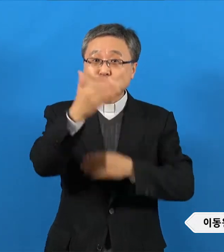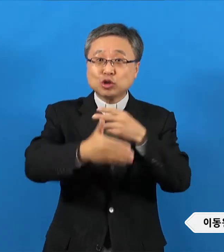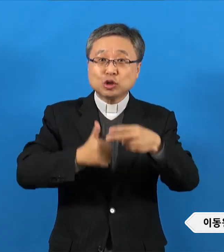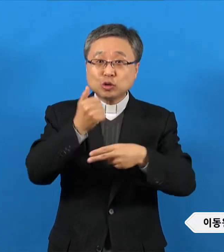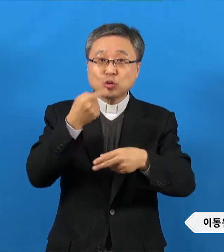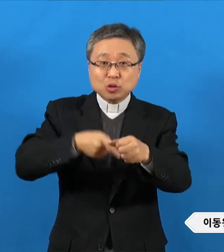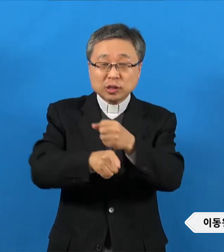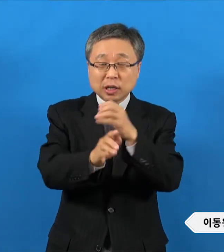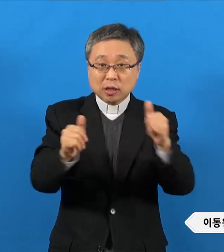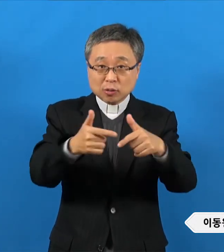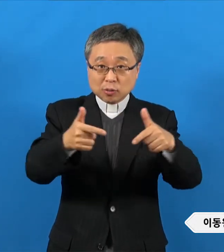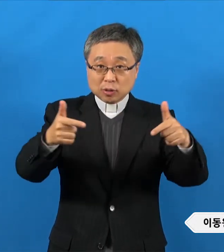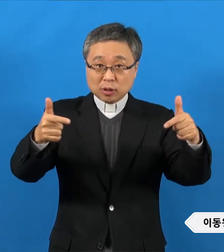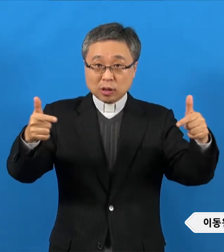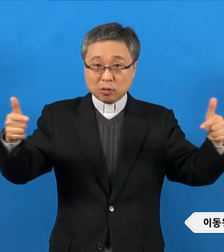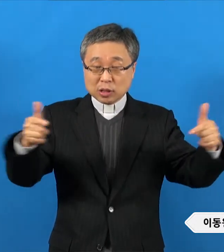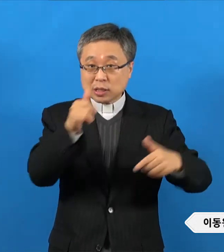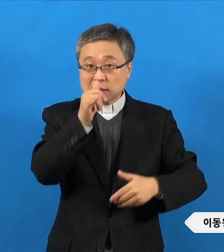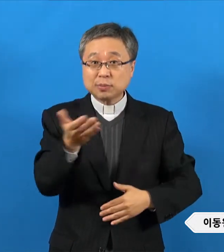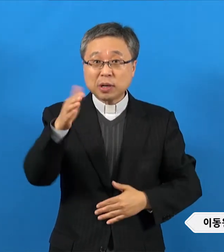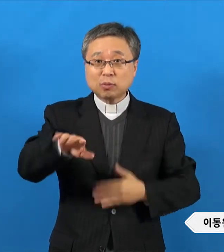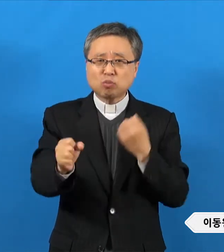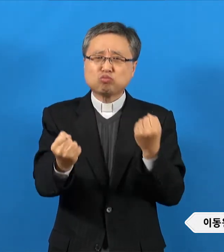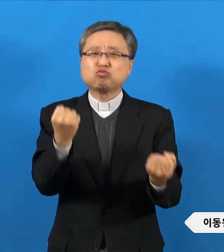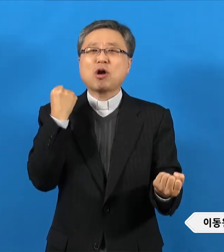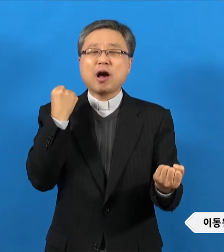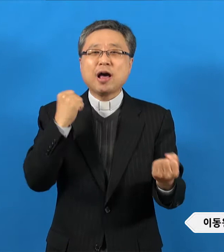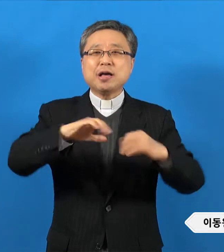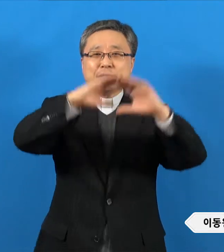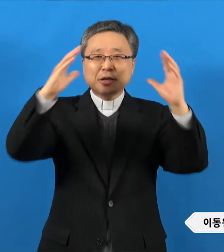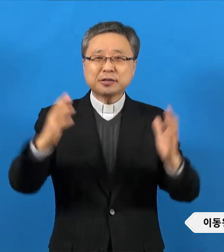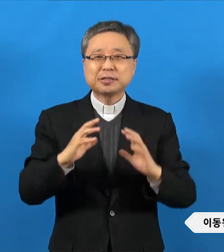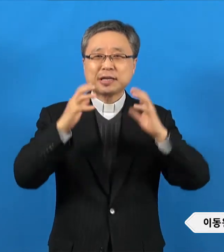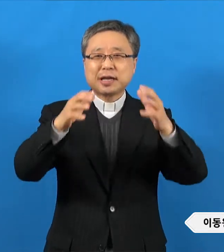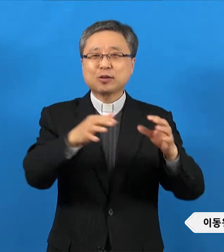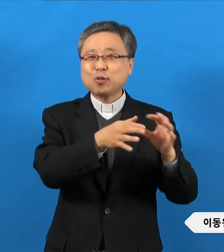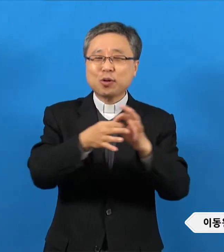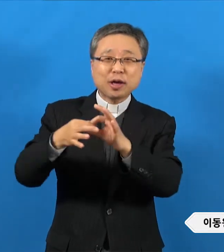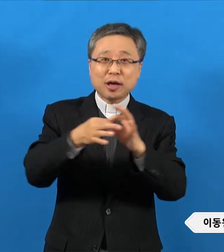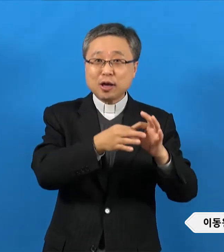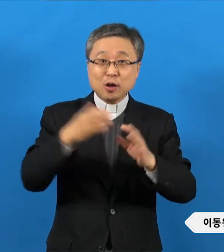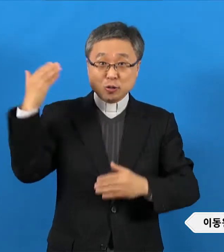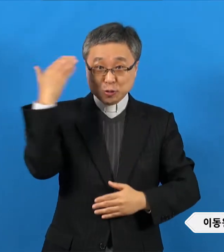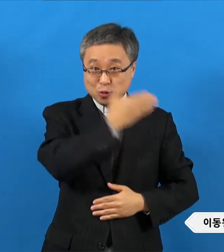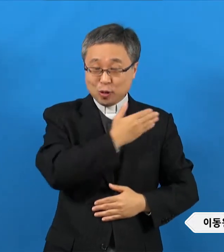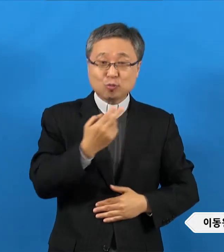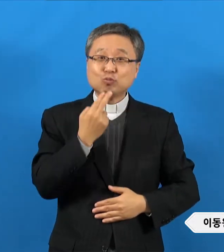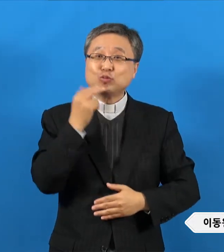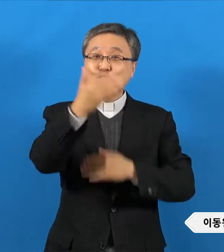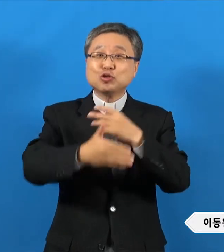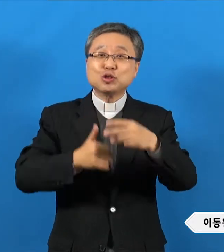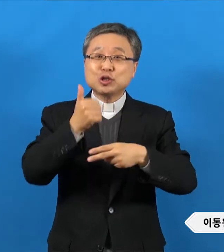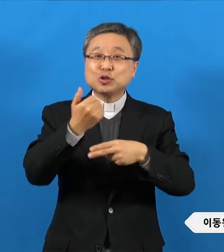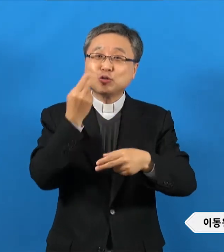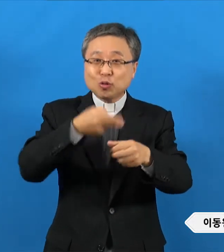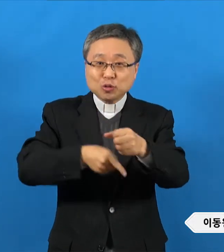것은 사실입니다. 그럼에도 불구하고 전 세계를 통해서 보았을 때 순수한 무신론자로 분류되는 세계